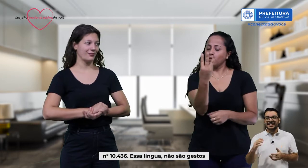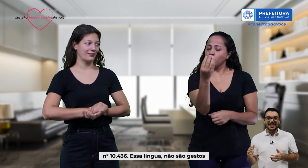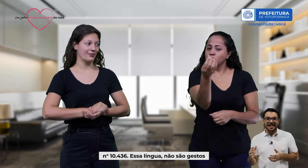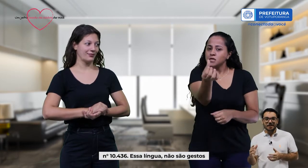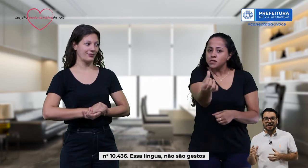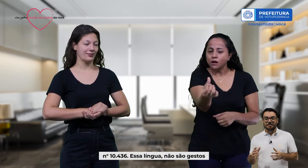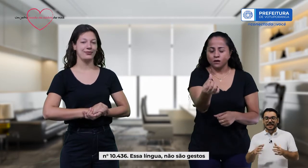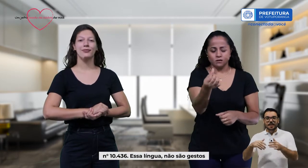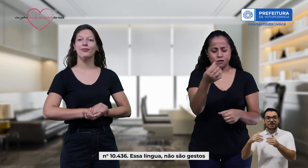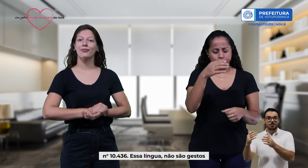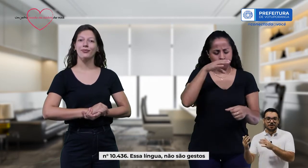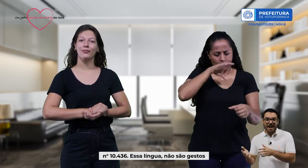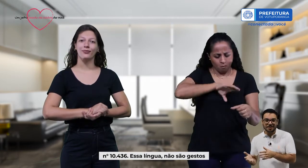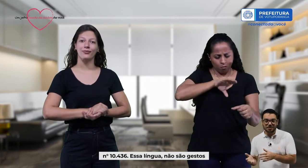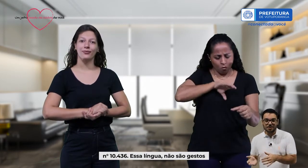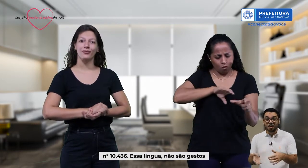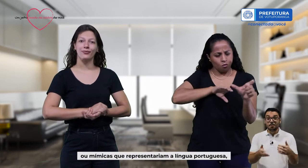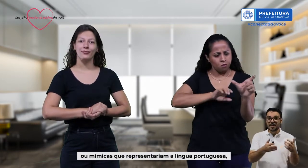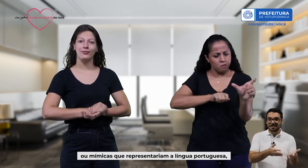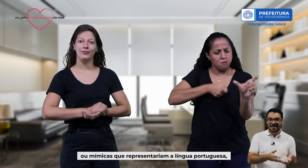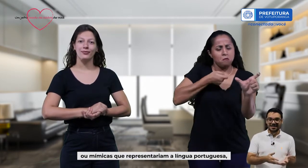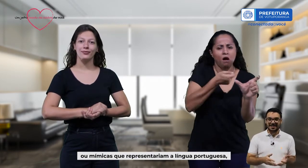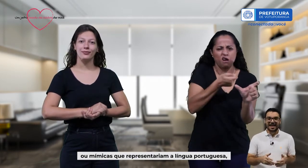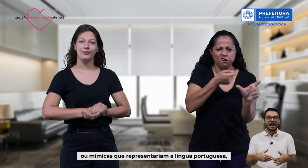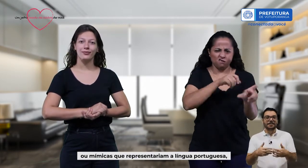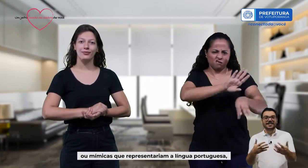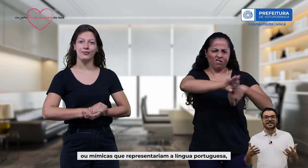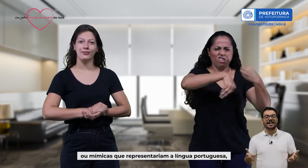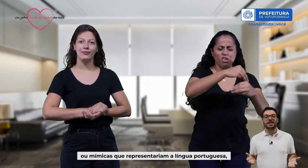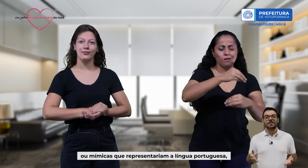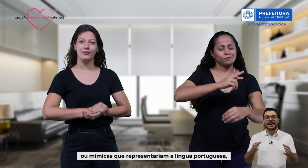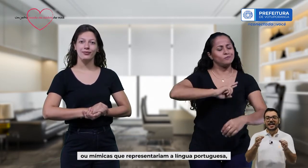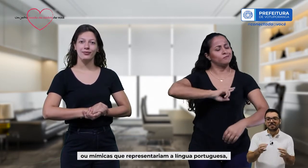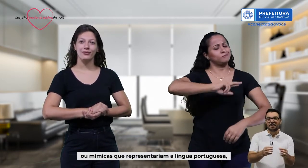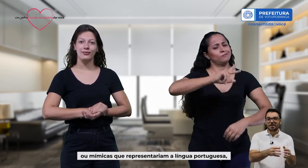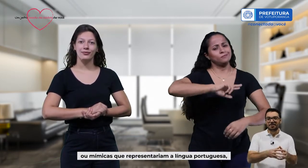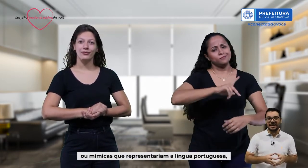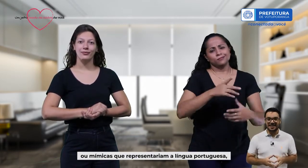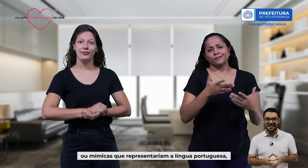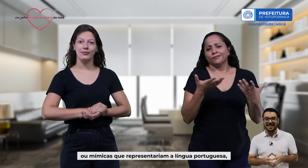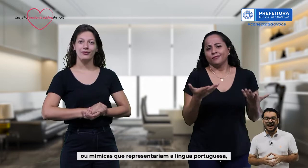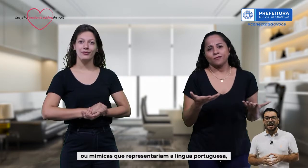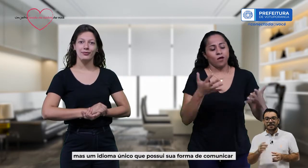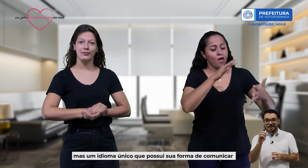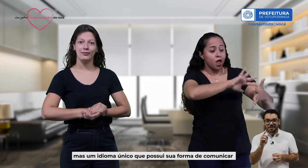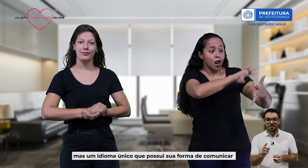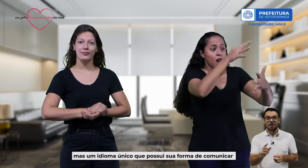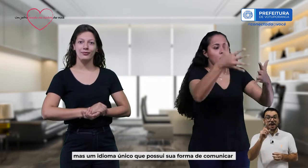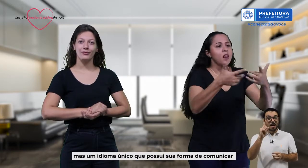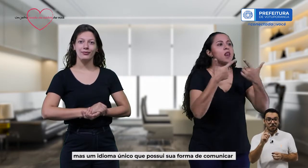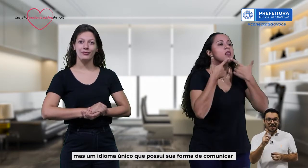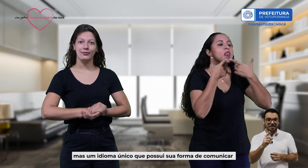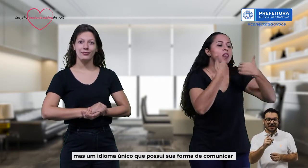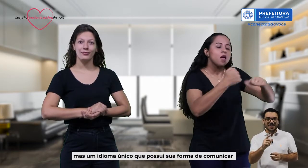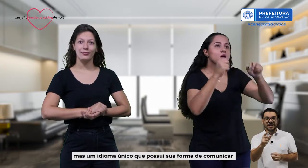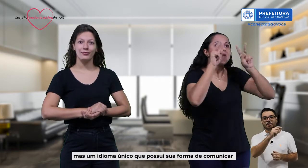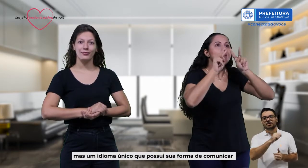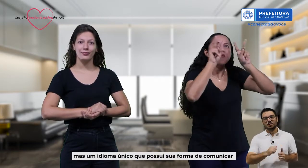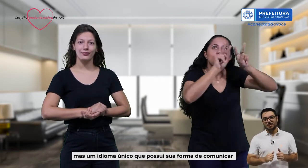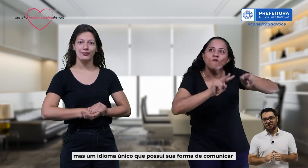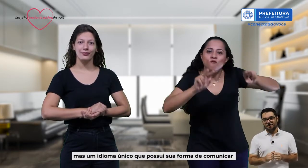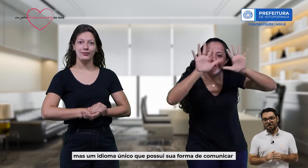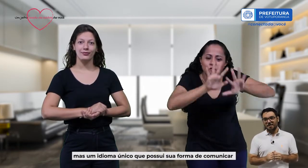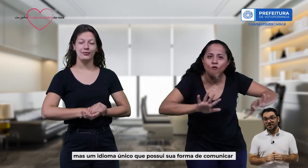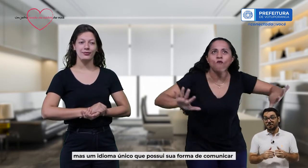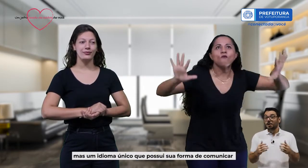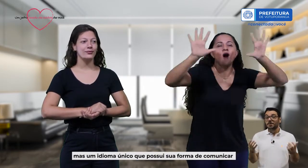Essa língua não são gestos ou mímicas que representariam a língua portuguesa, mas um idioma único que